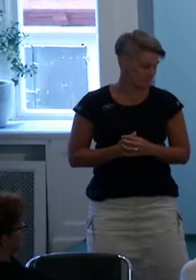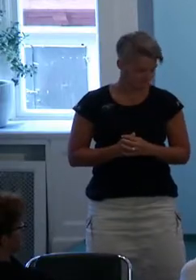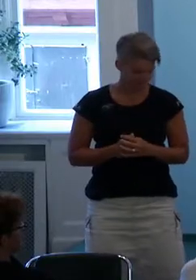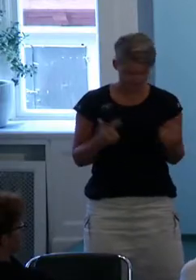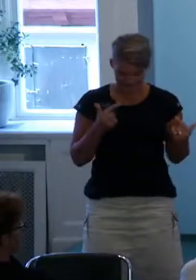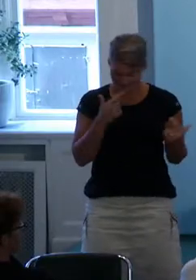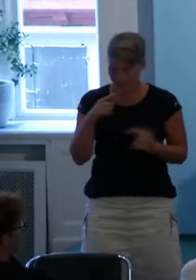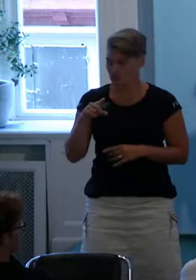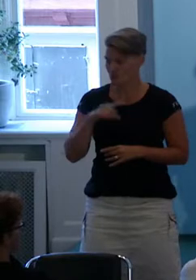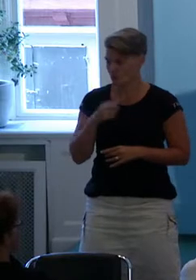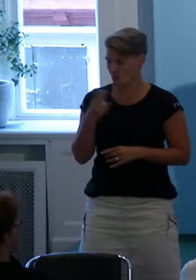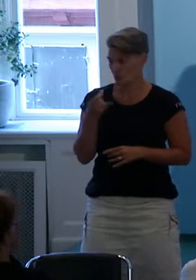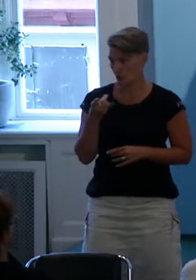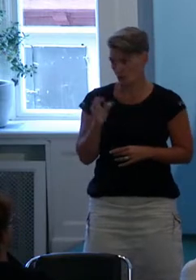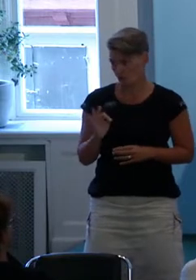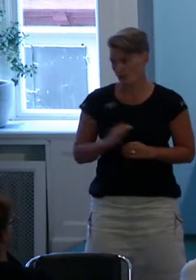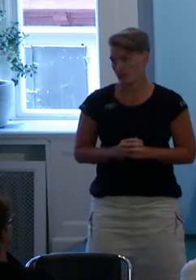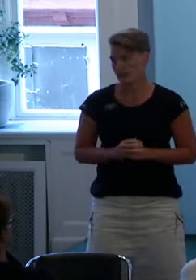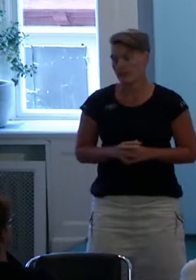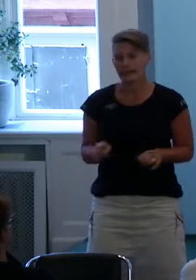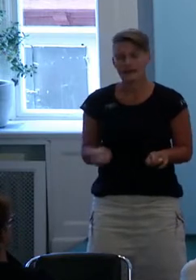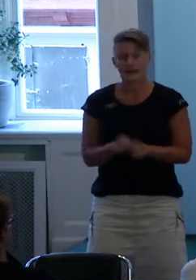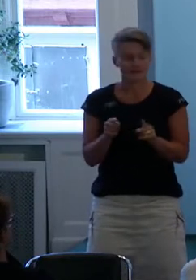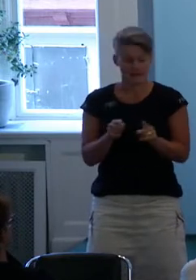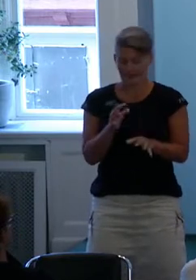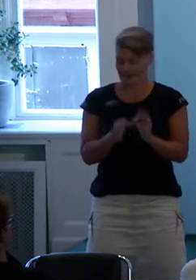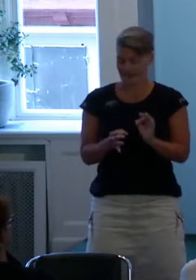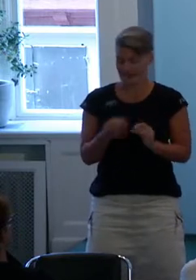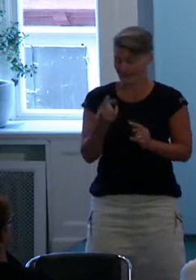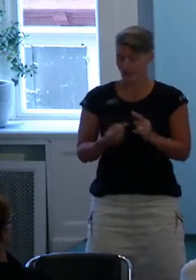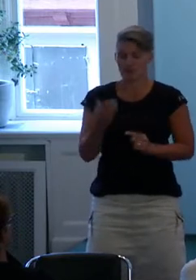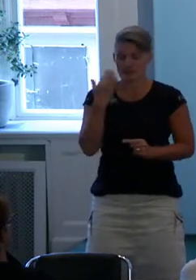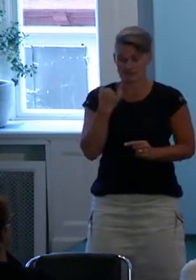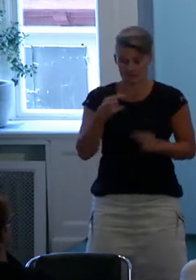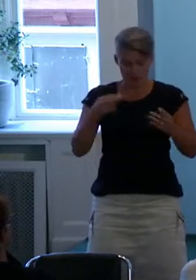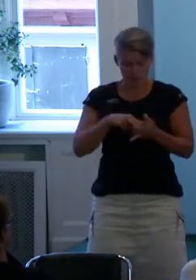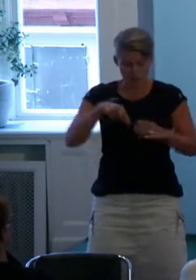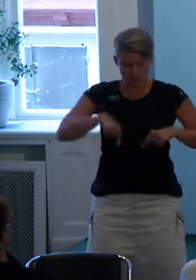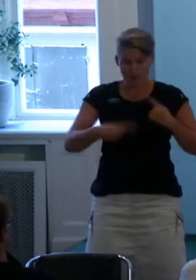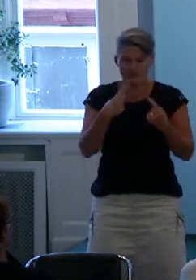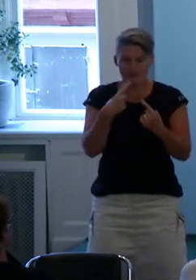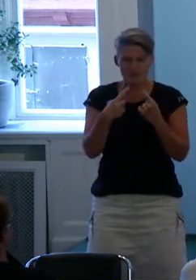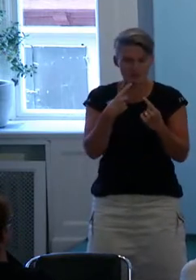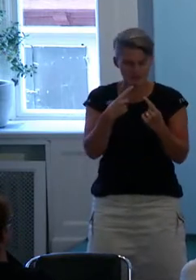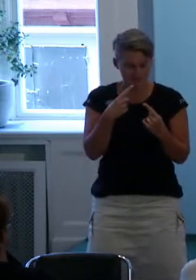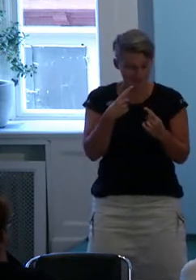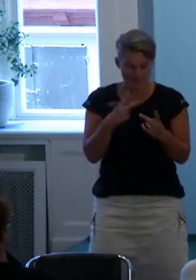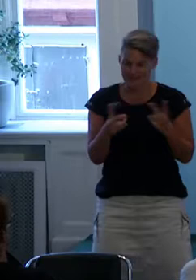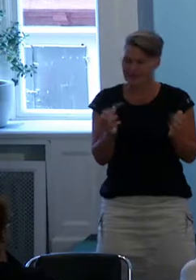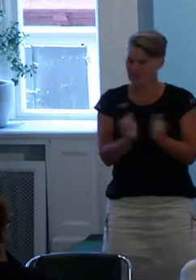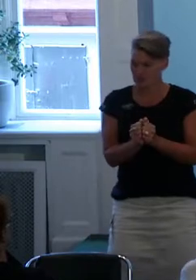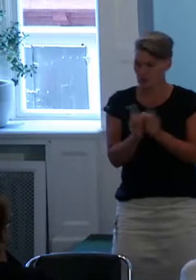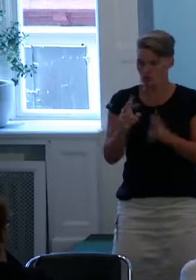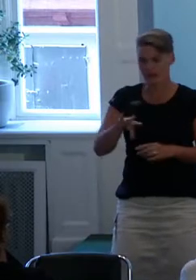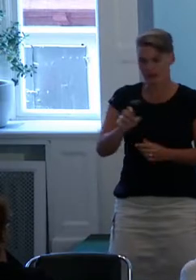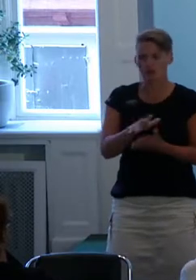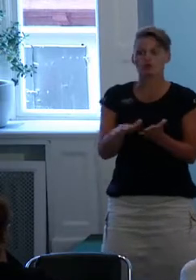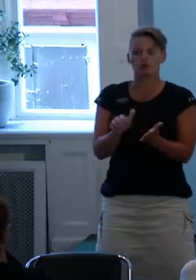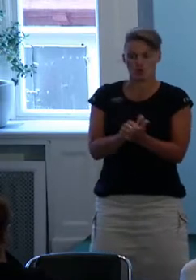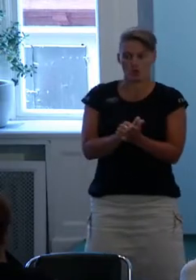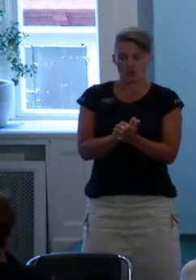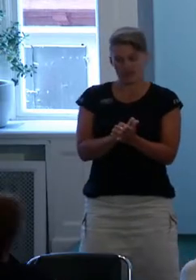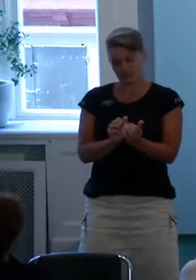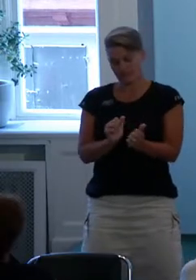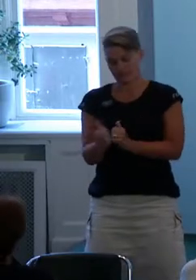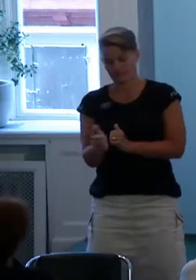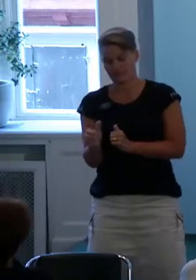Tack så mycket, Ulf. För nästan exakt ett år sedan så stod vi här och pratade en annan sak som Region Skåne vill ligga framkant